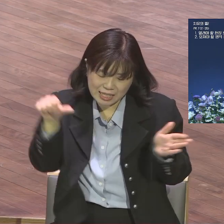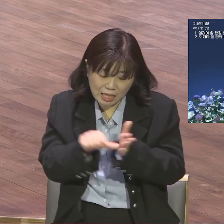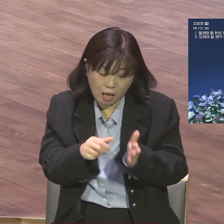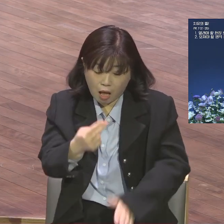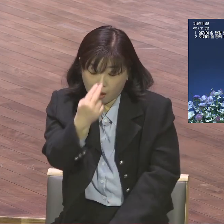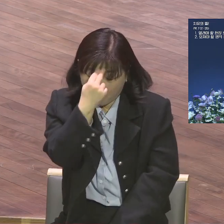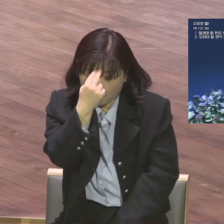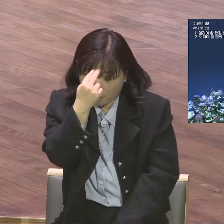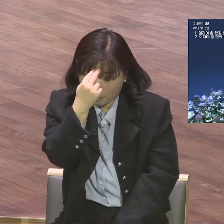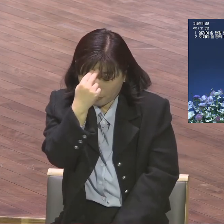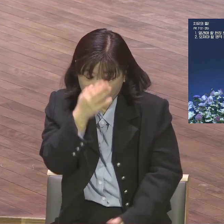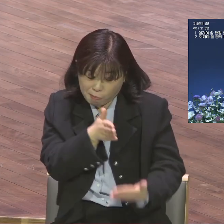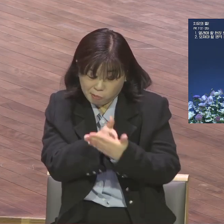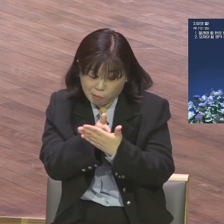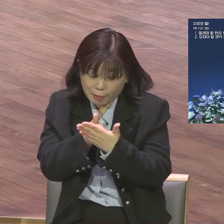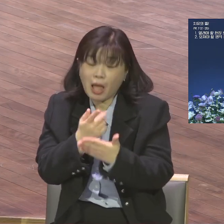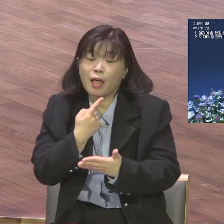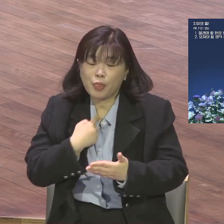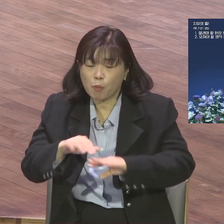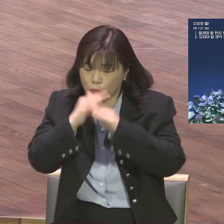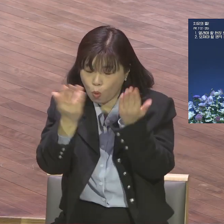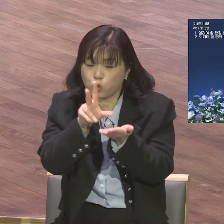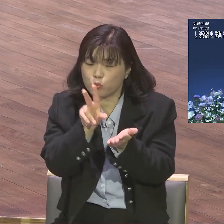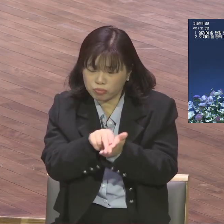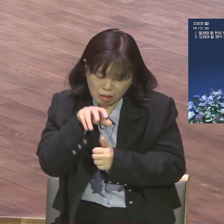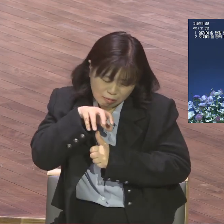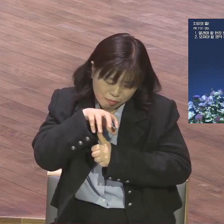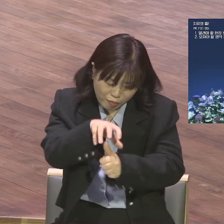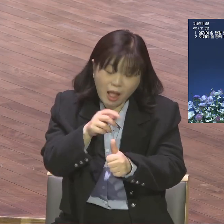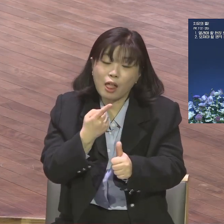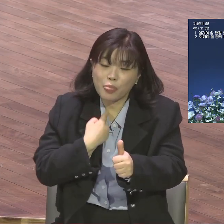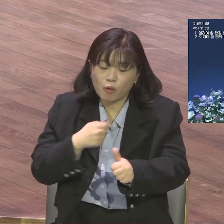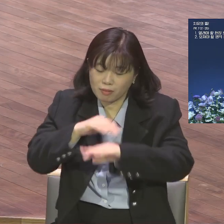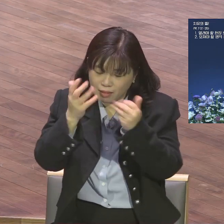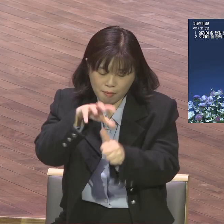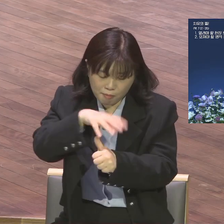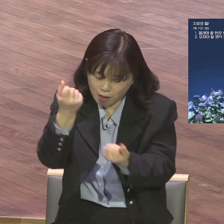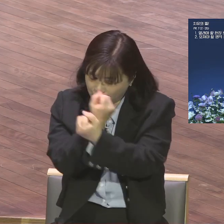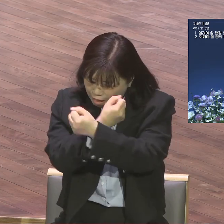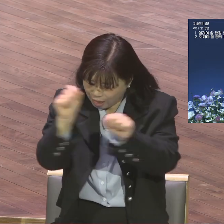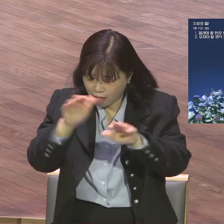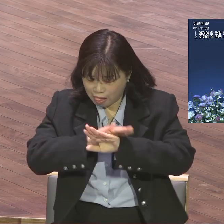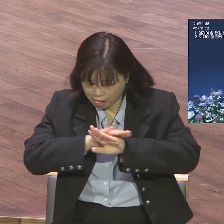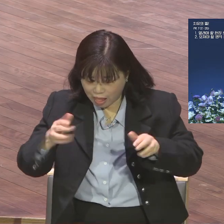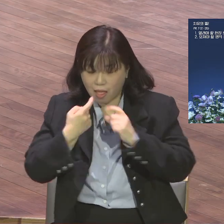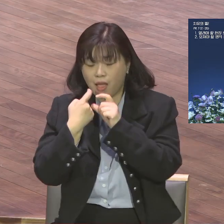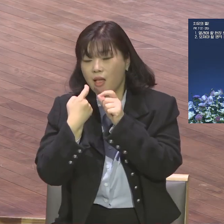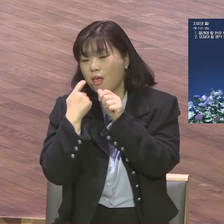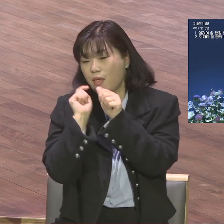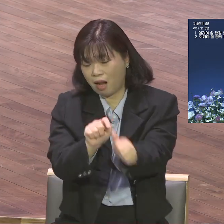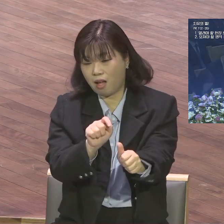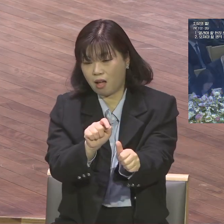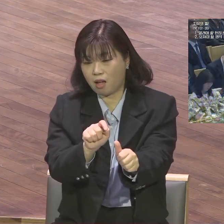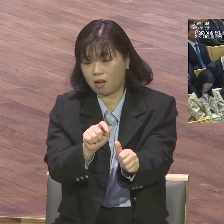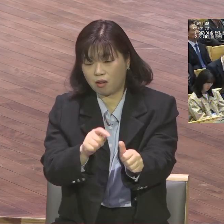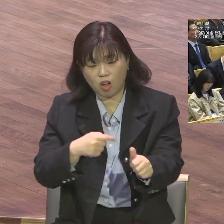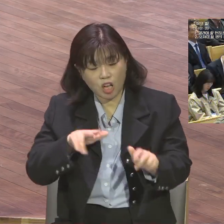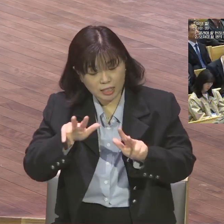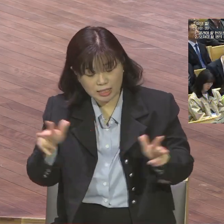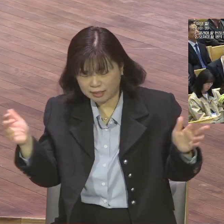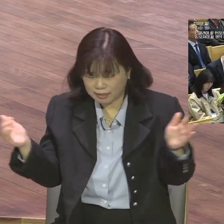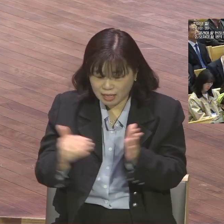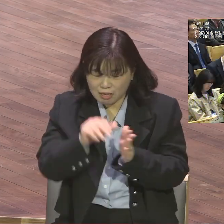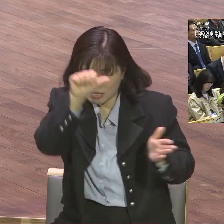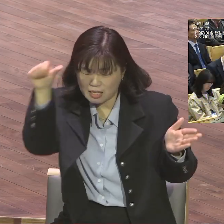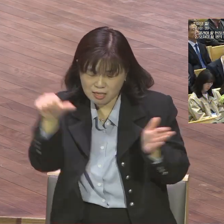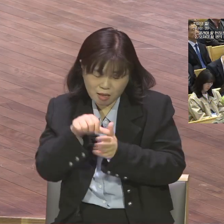인생의 과거, 현재, 미래 모든 문제로부터 완전 자유함을 얻어라.